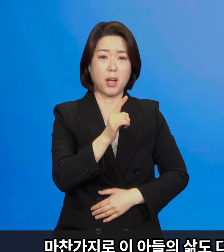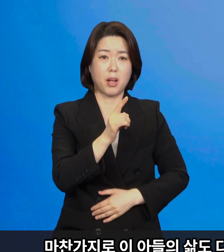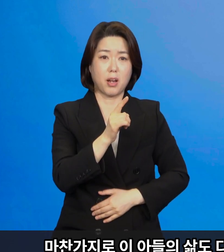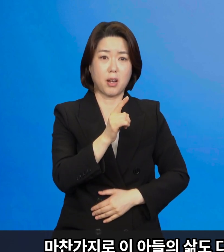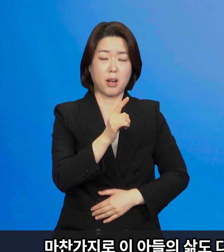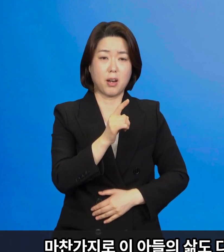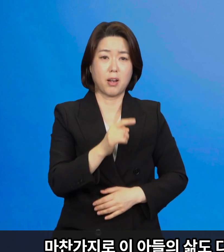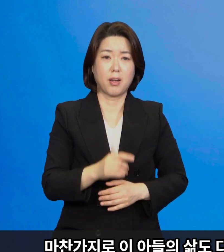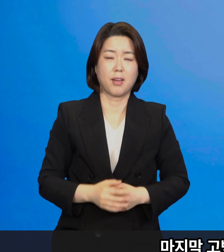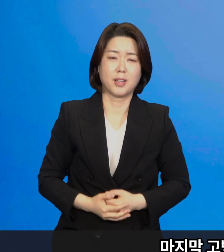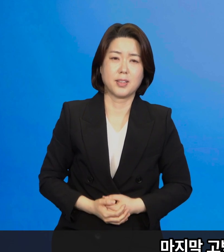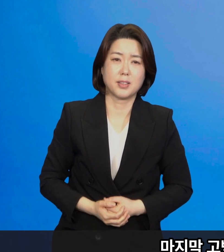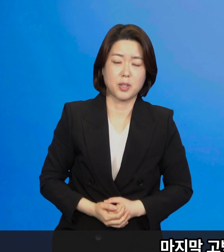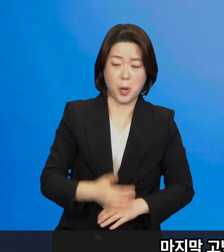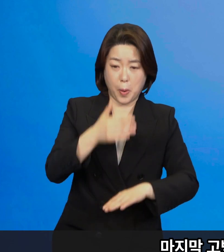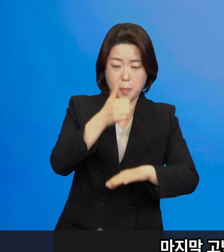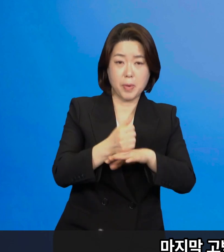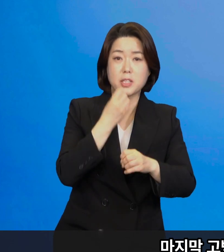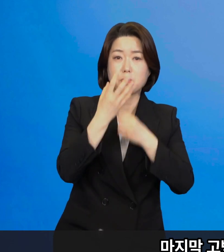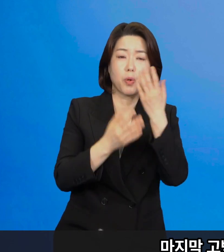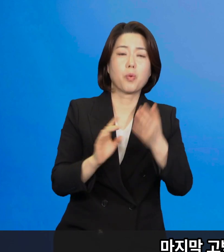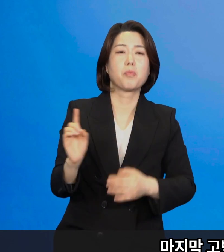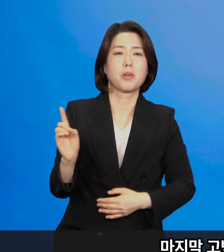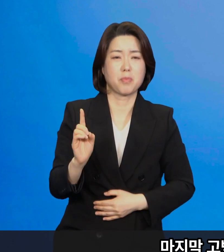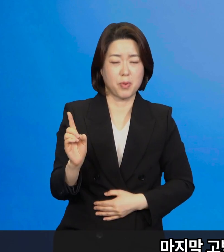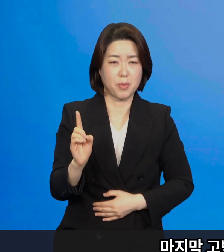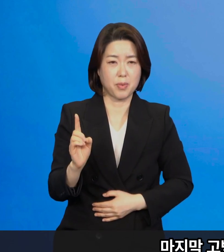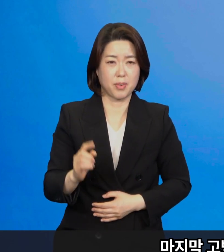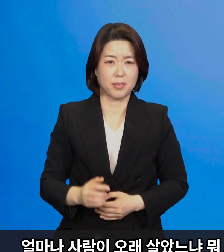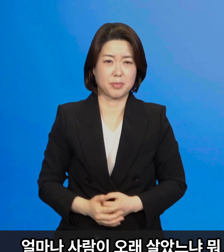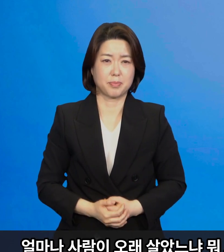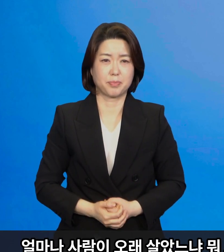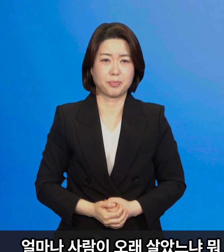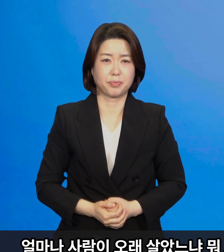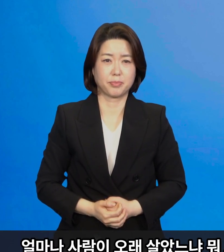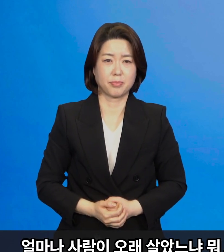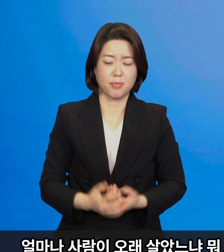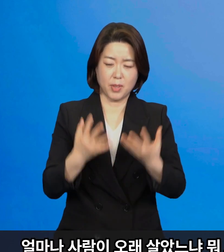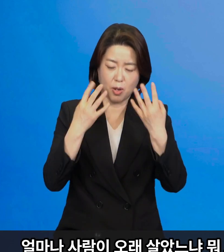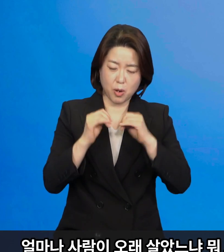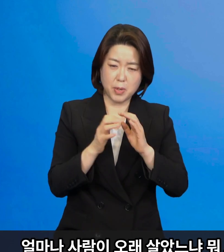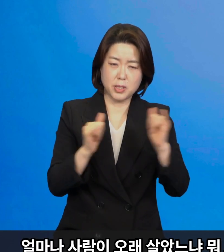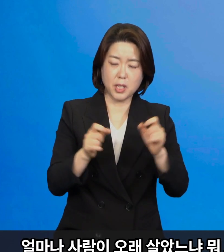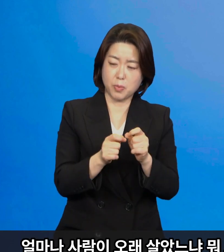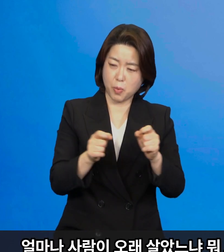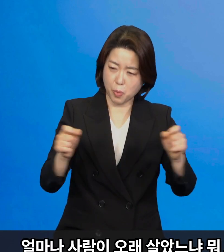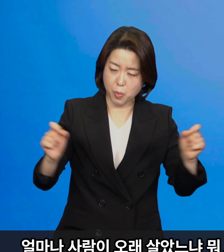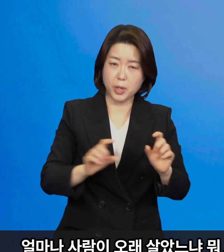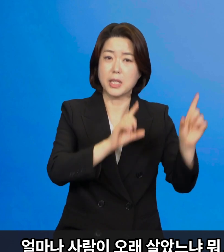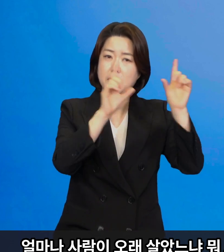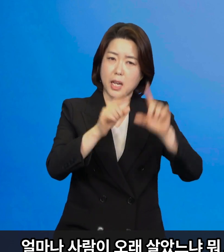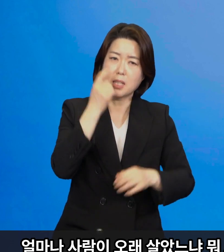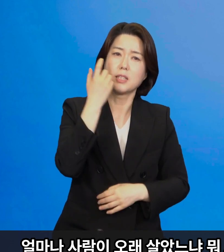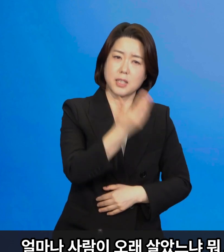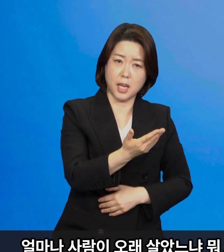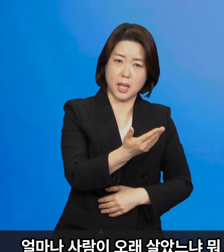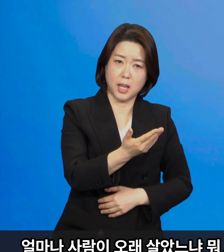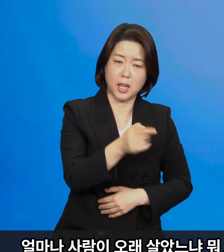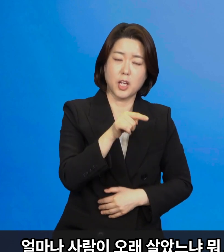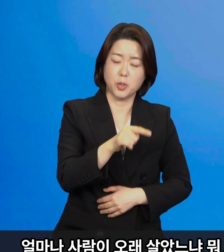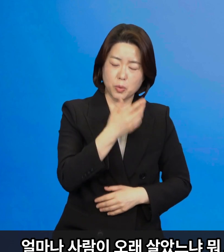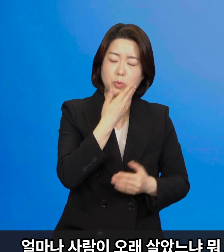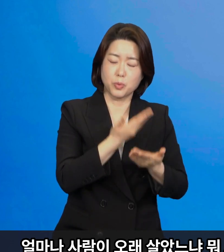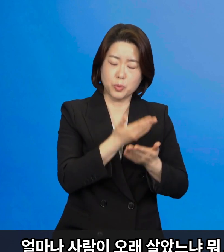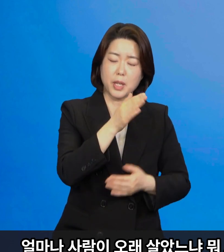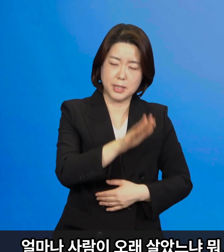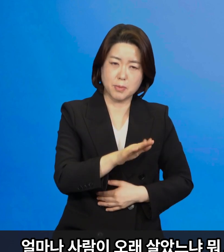말씀을 하시면서 마지막 고백이 이겁니다. 얼마나 사람이 오래 살았느냐, 뭐 그것도